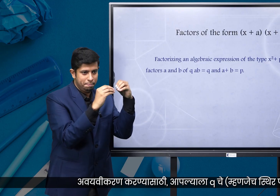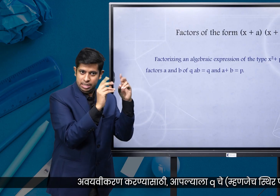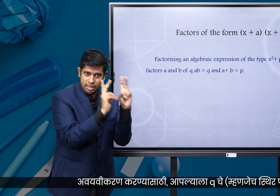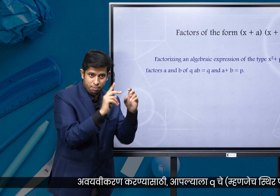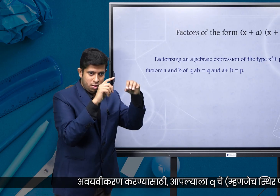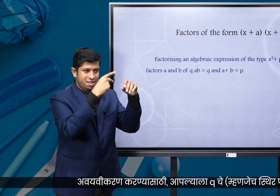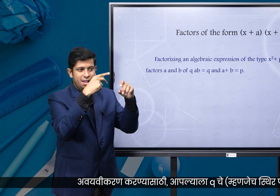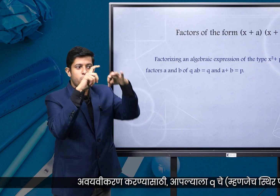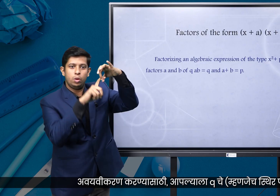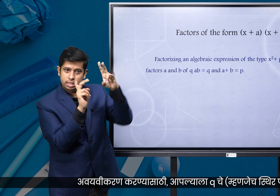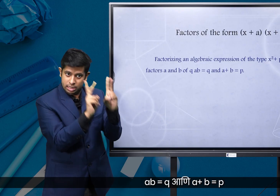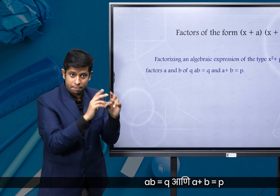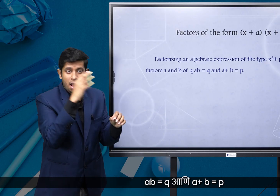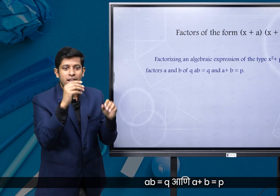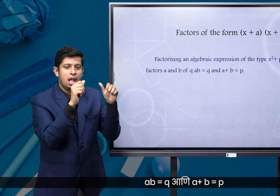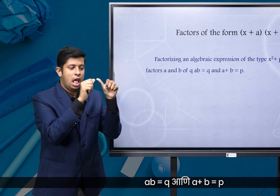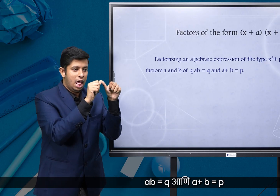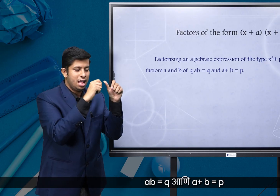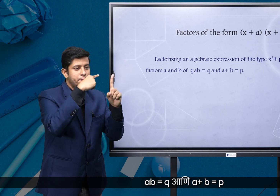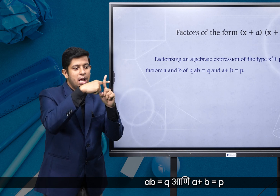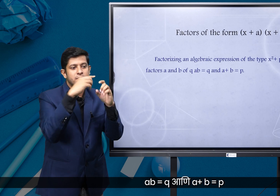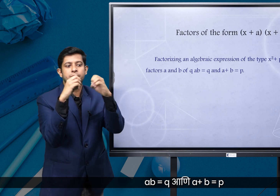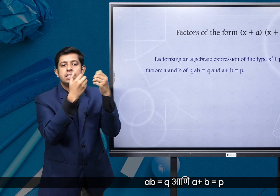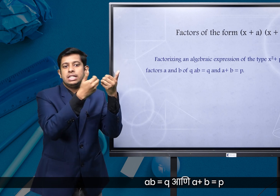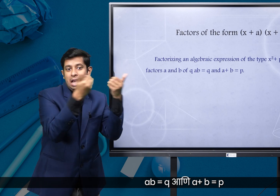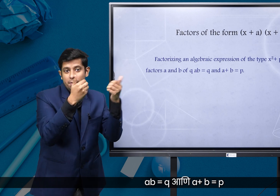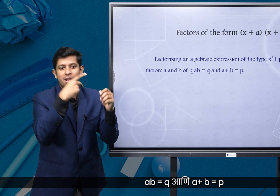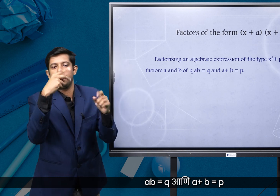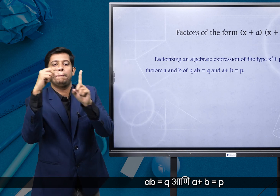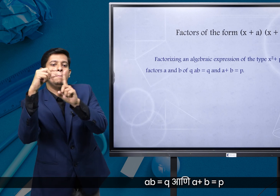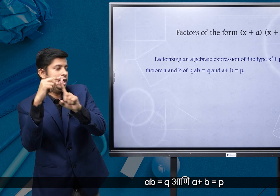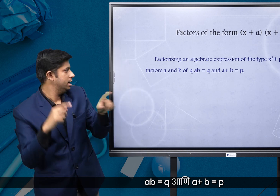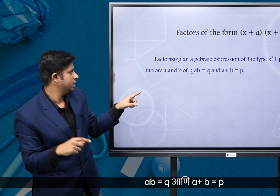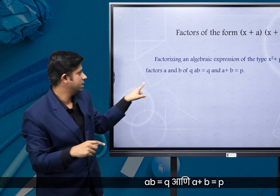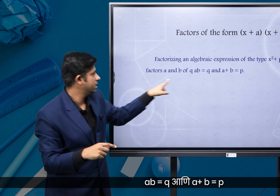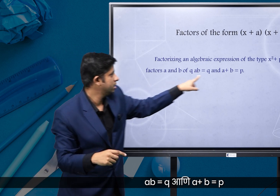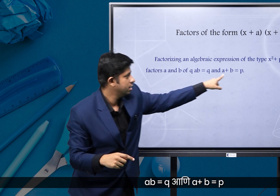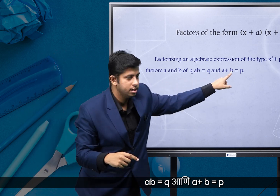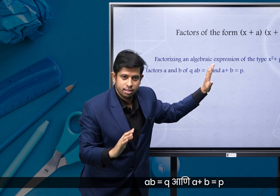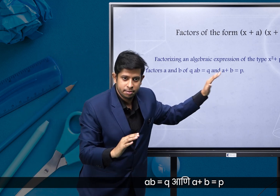की p बरोबर q आणि a अधिक b बरोबर p.